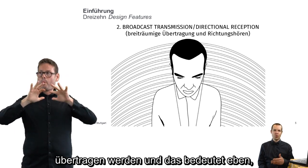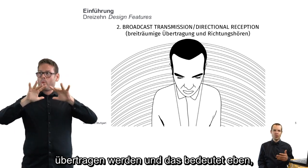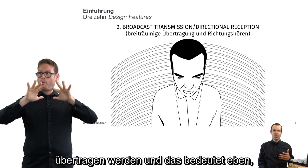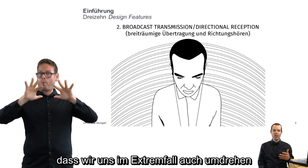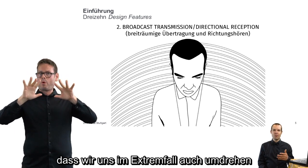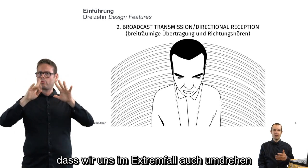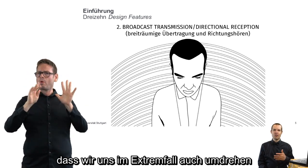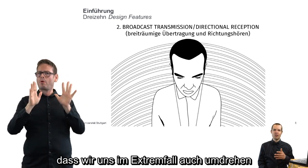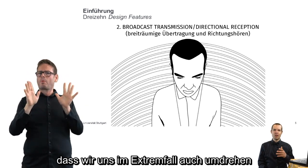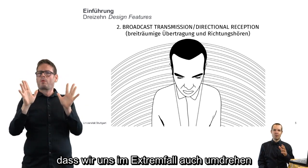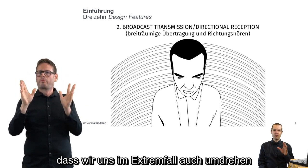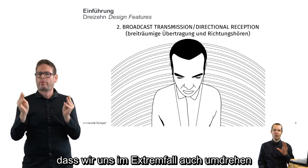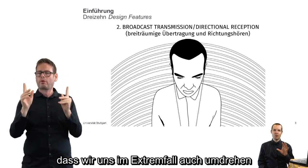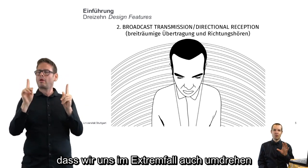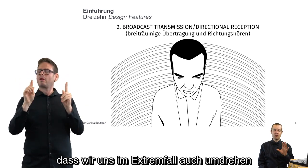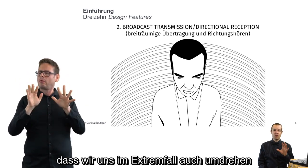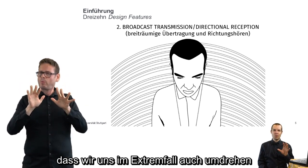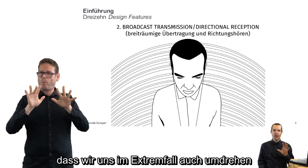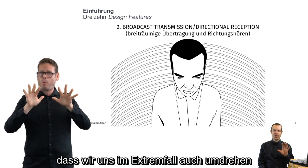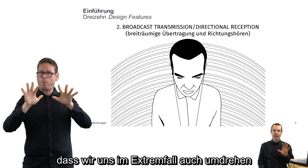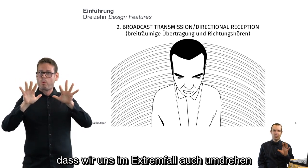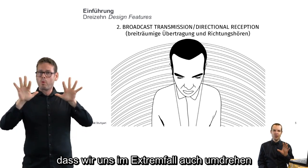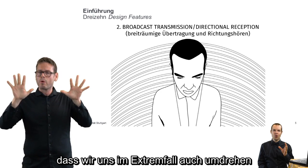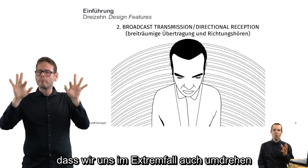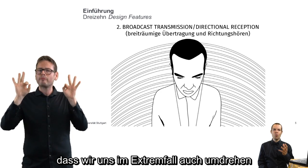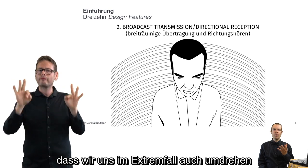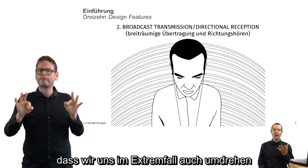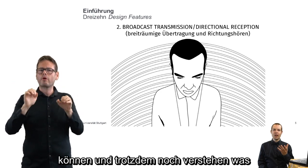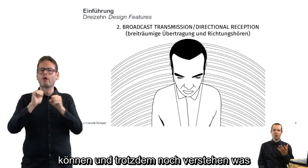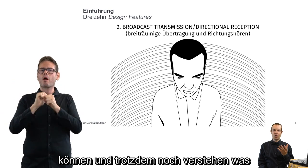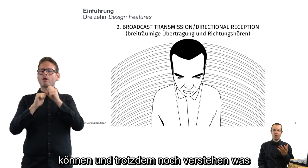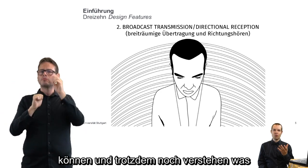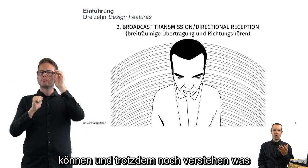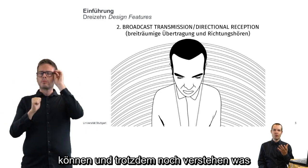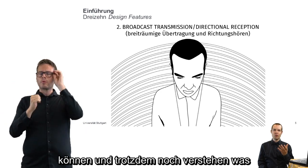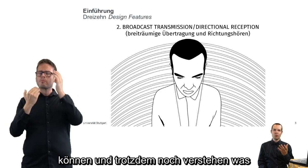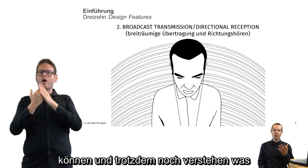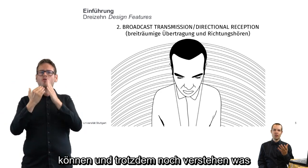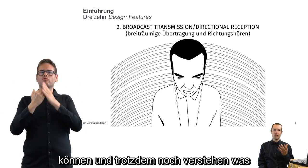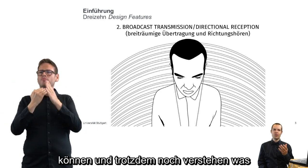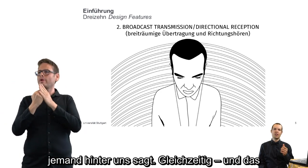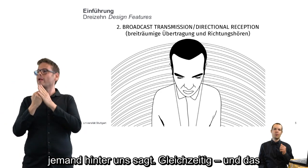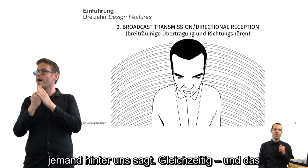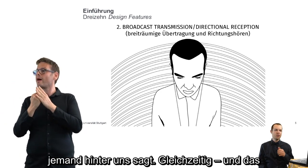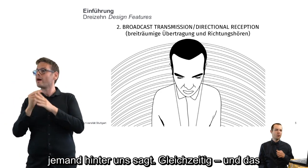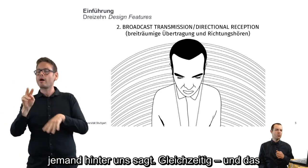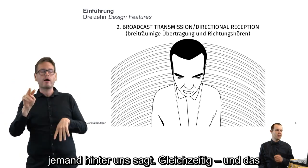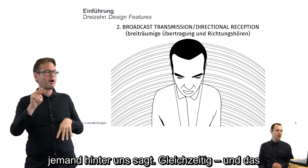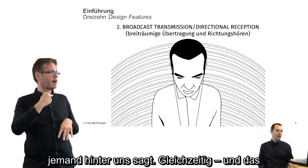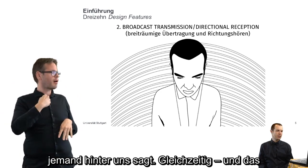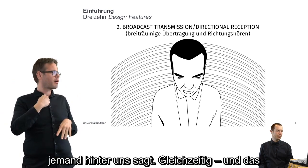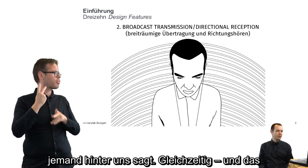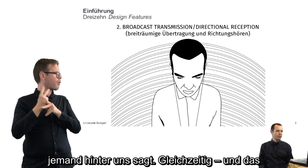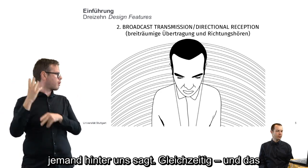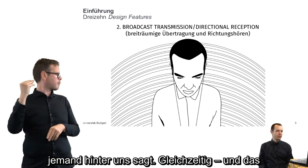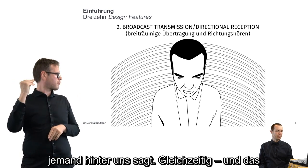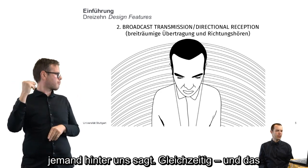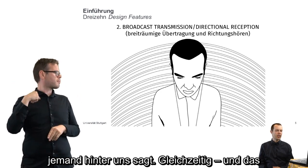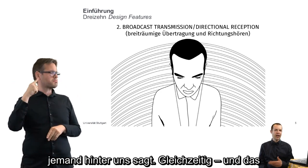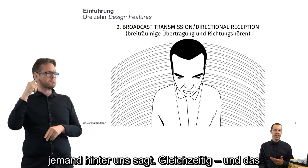und das bedeutet eben, dass wir uns im Extremfall auch umdrehen können und trotzdem noch verstehen, was jemand hinter uns sagt.